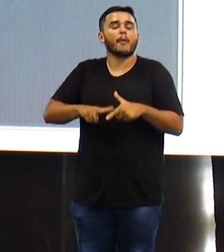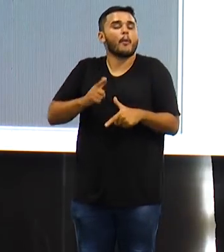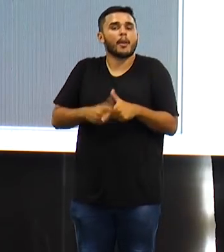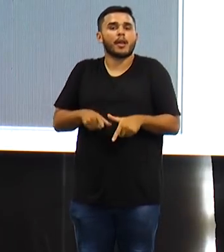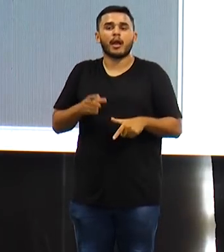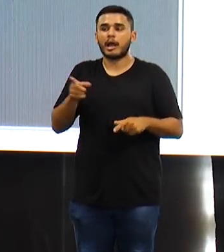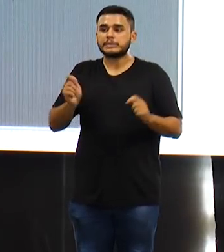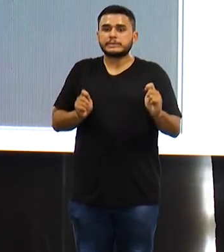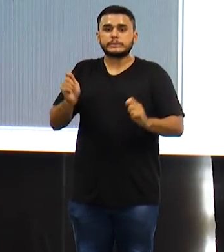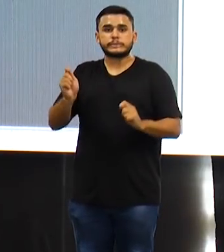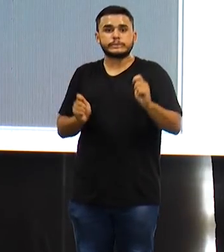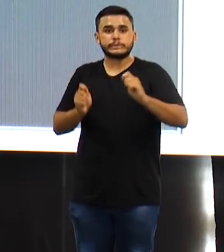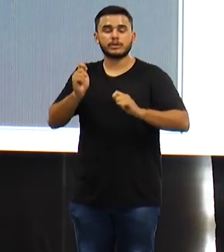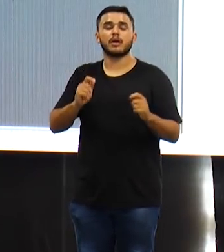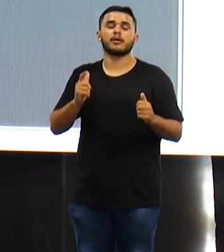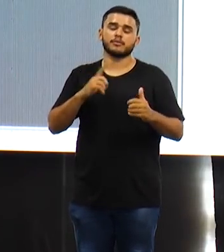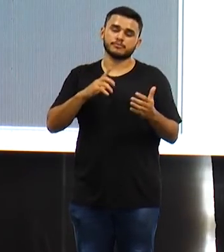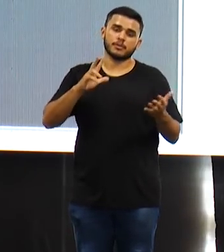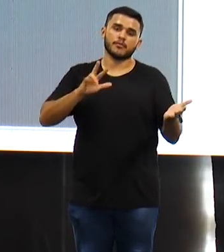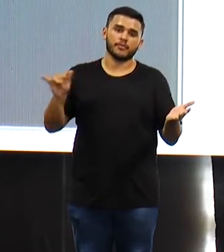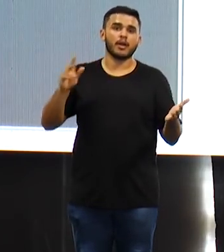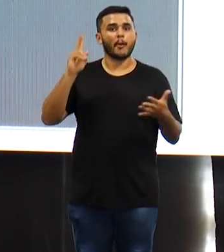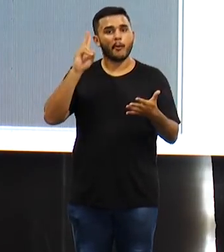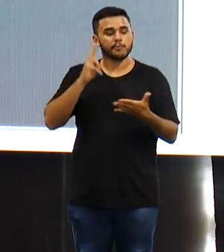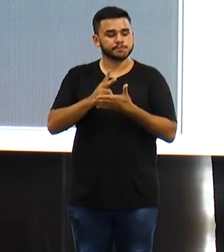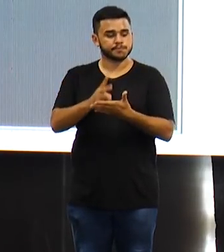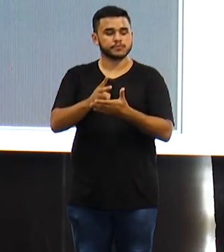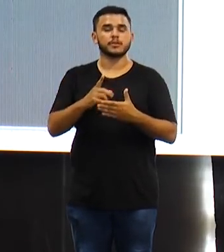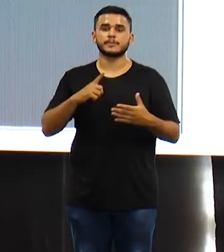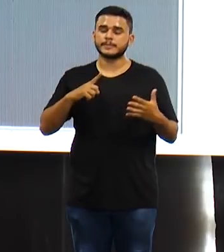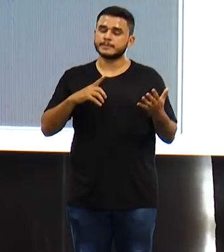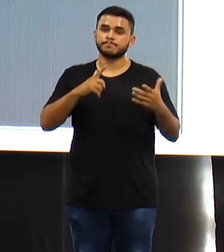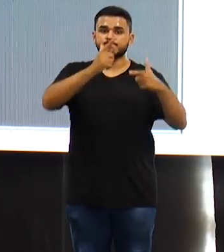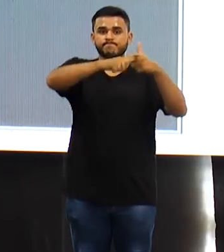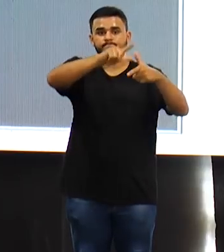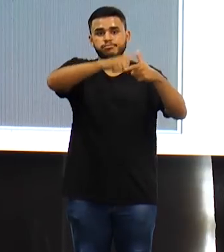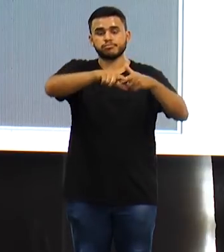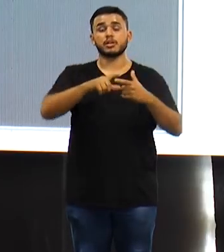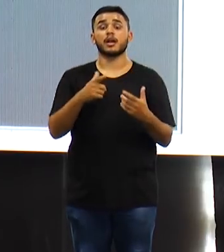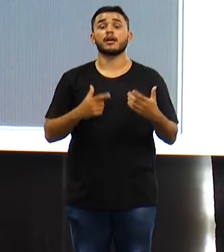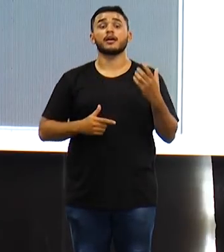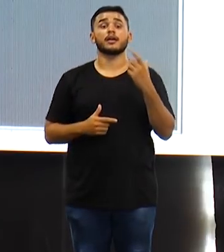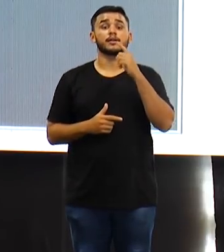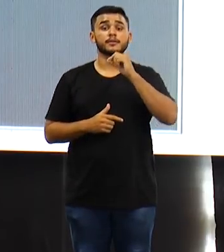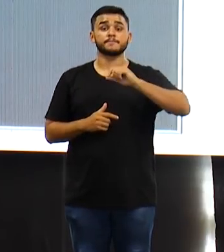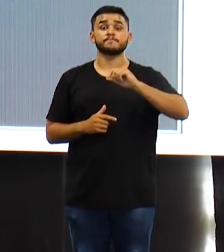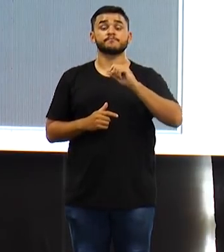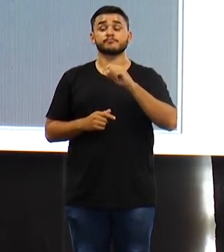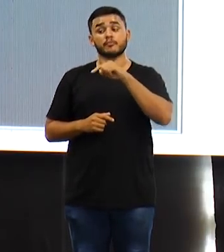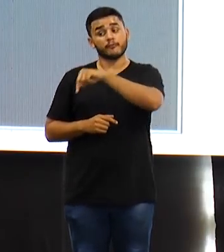tenho uma crise da oligarquia cafeeira. E quem assume o lugar dele? Vargas. Golpe